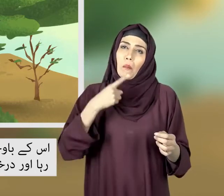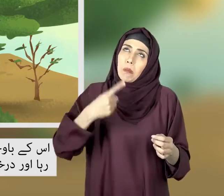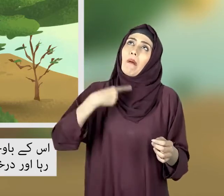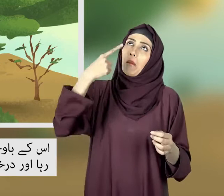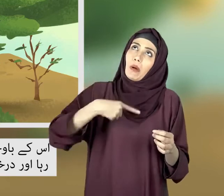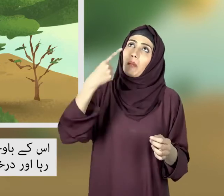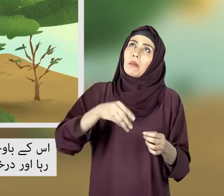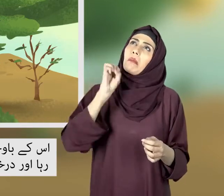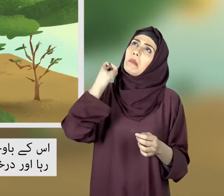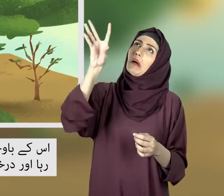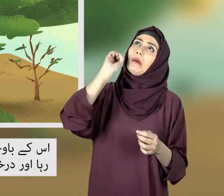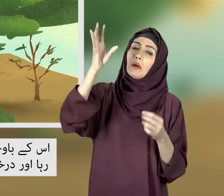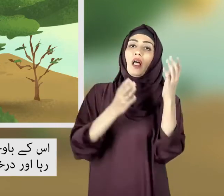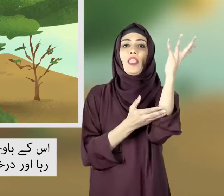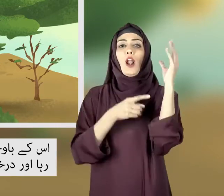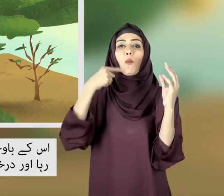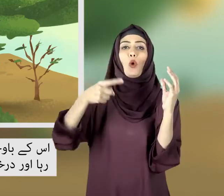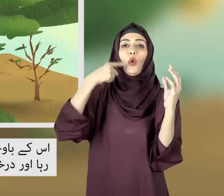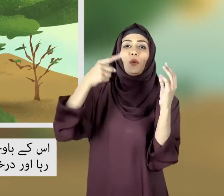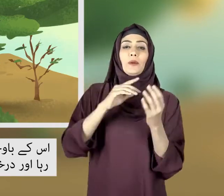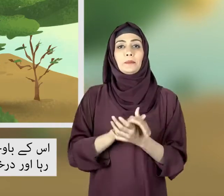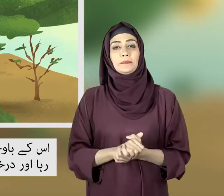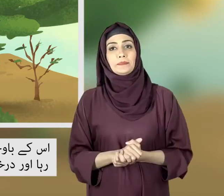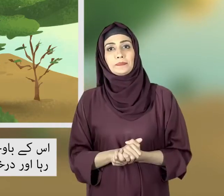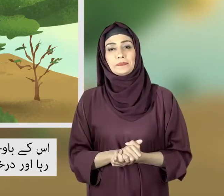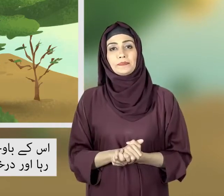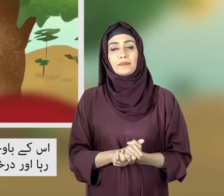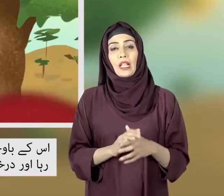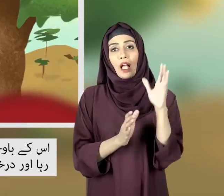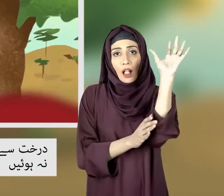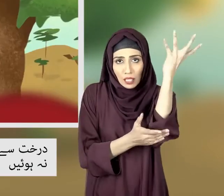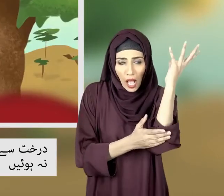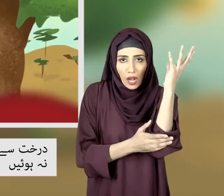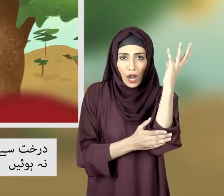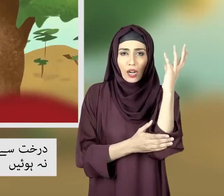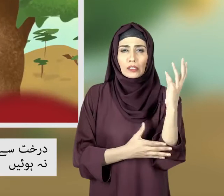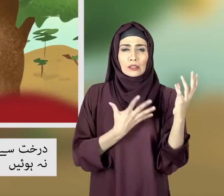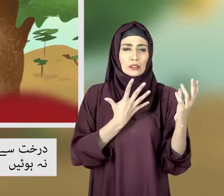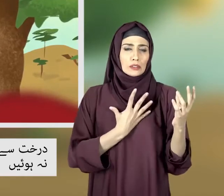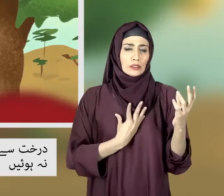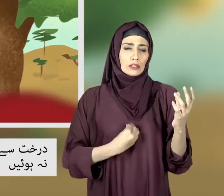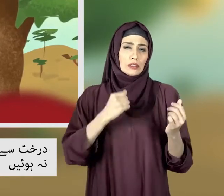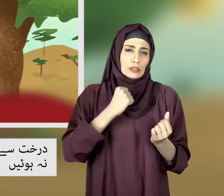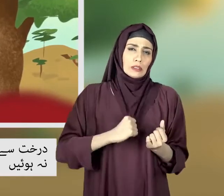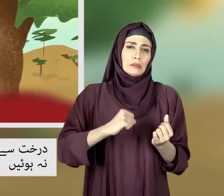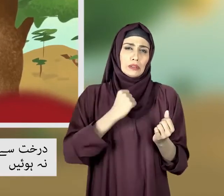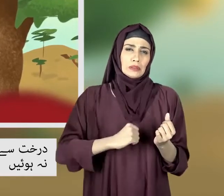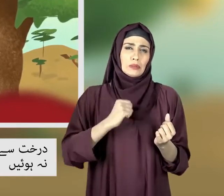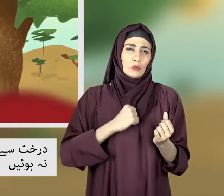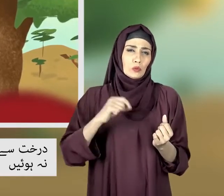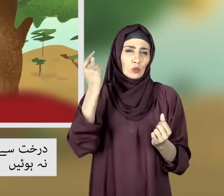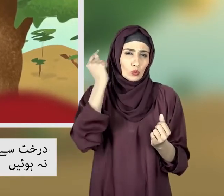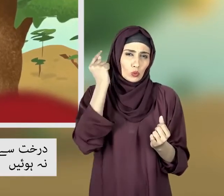بڑھ بڑھاتا رہا اور درخ کو برا بھلا کہتا رہا درخ سے مسافر کی یہ تکلیف پر باتیں